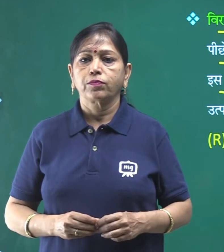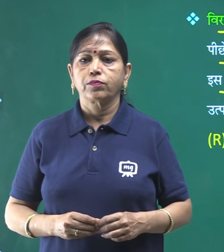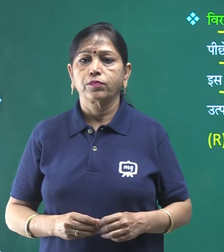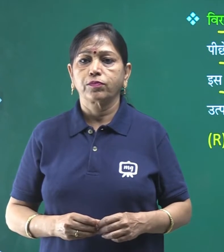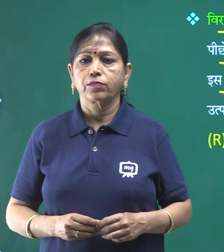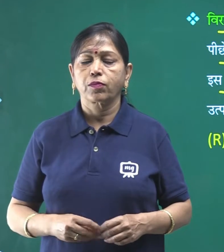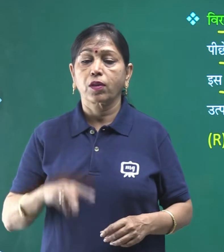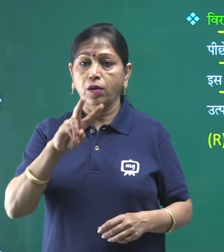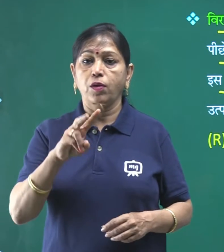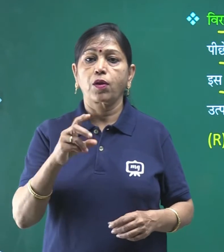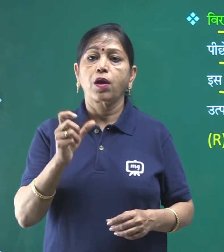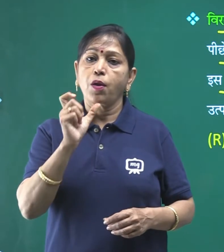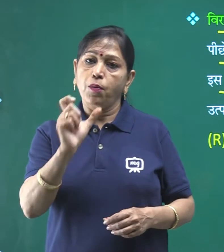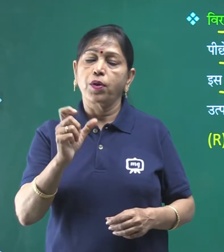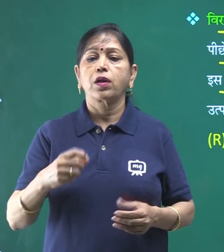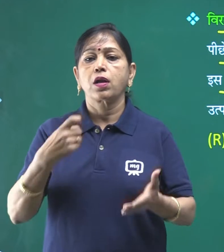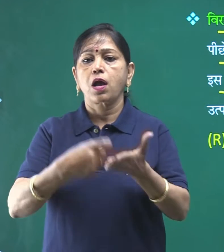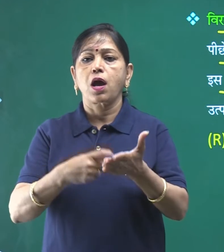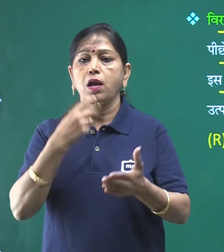विदलन आर कहते हैं।